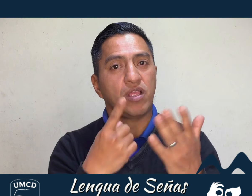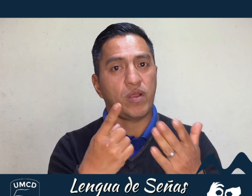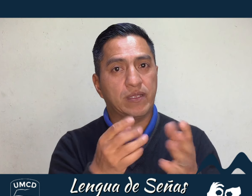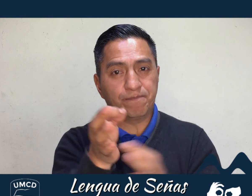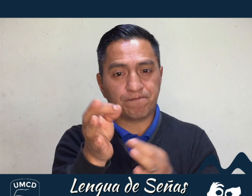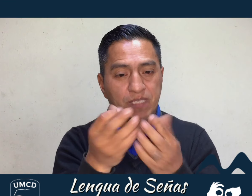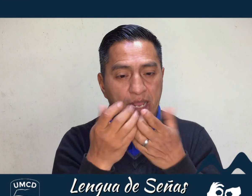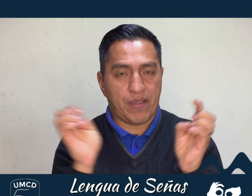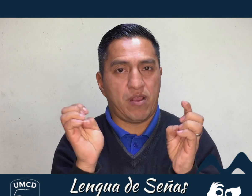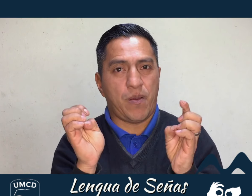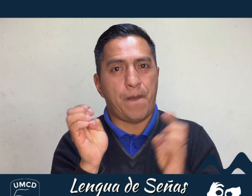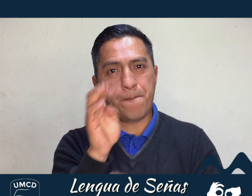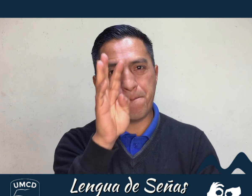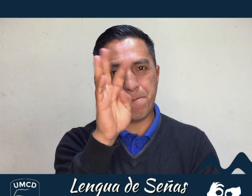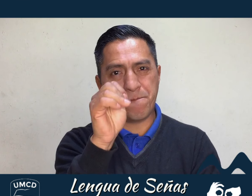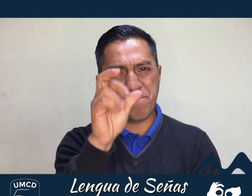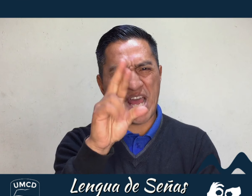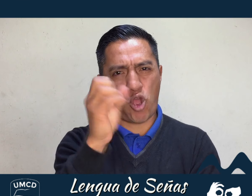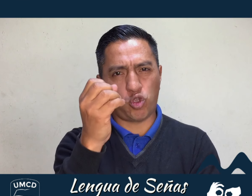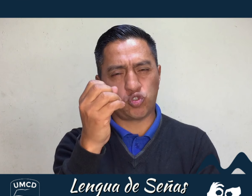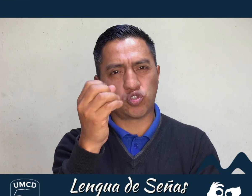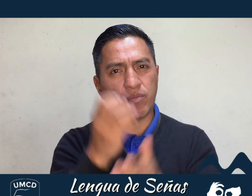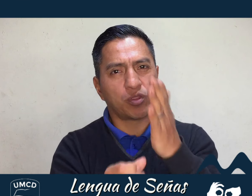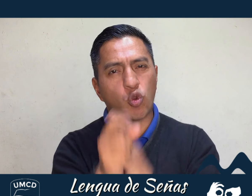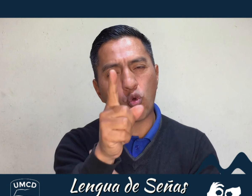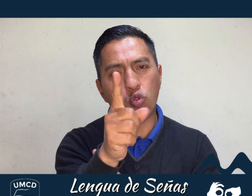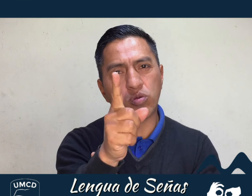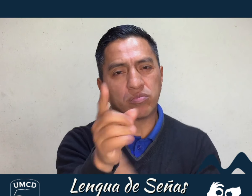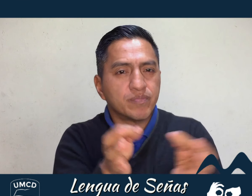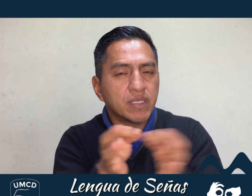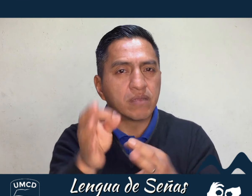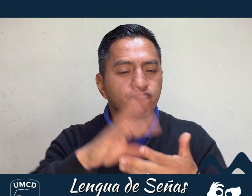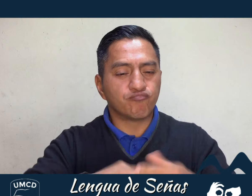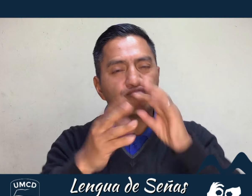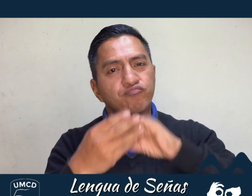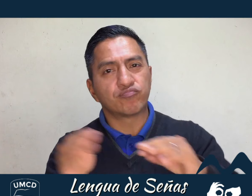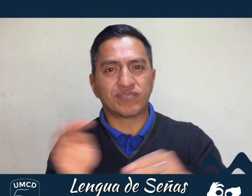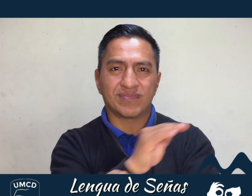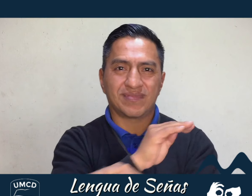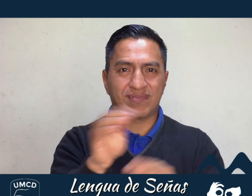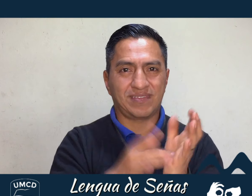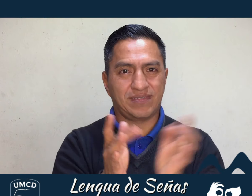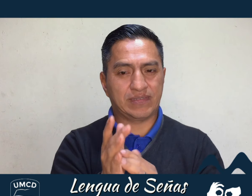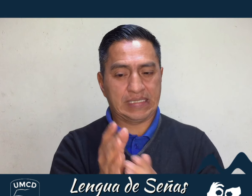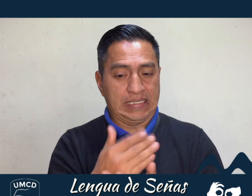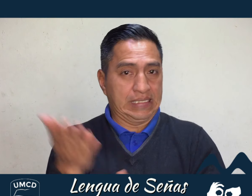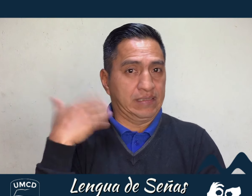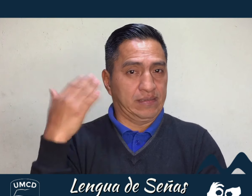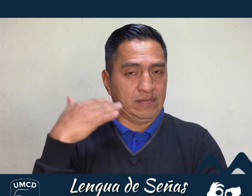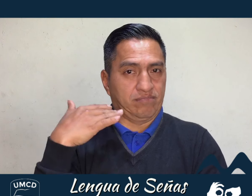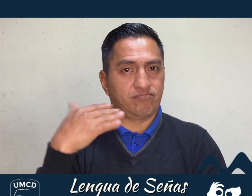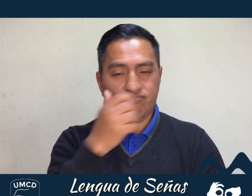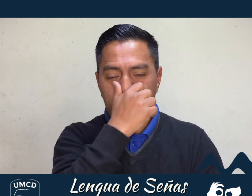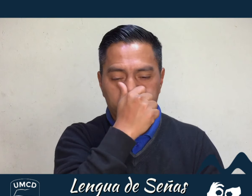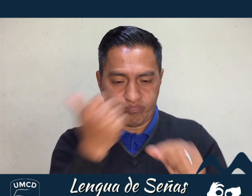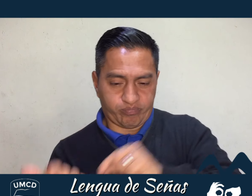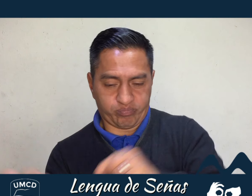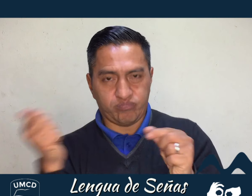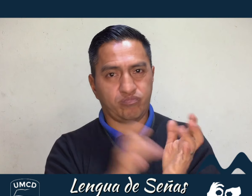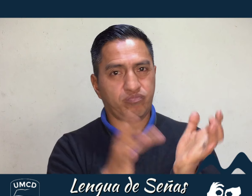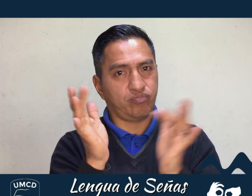El Evangelio de Marcos capítulo 1 nos narra el comienzo del ministerio de Jesús y nos habla del bautismo